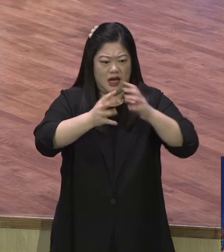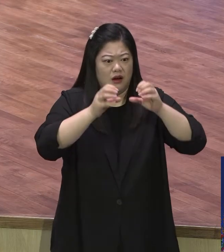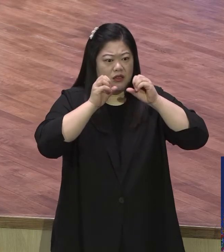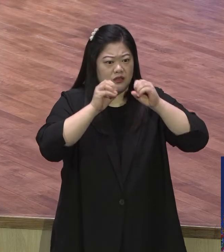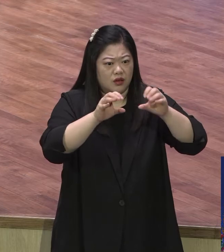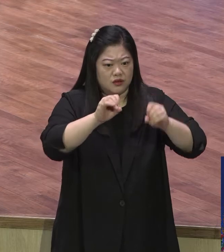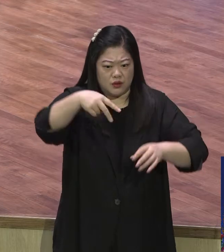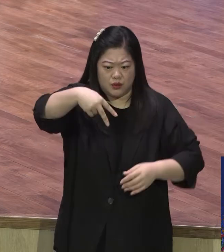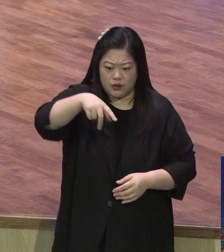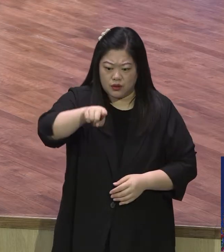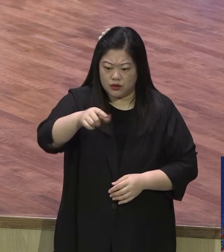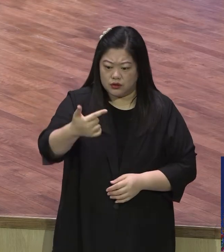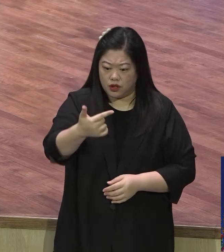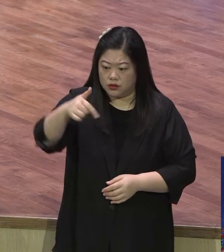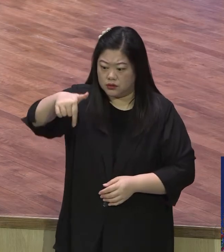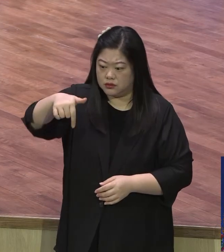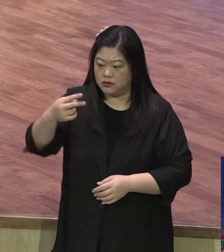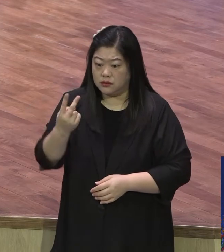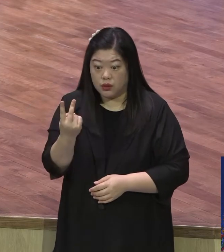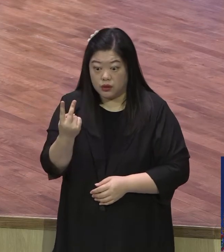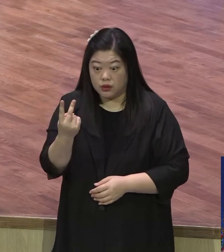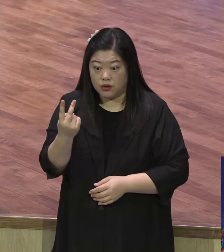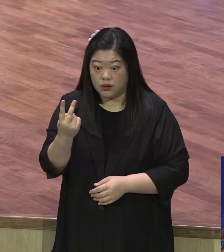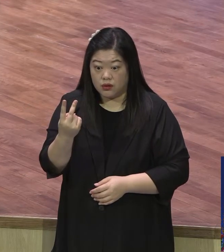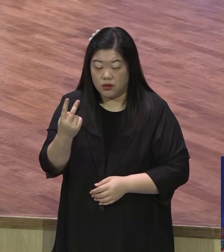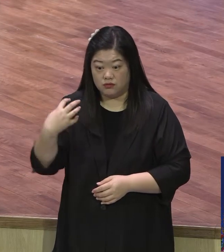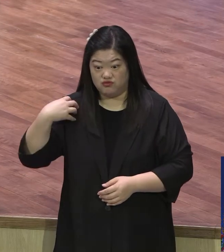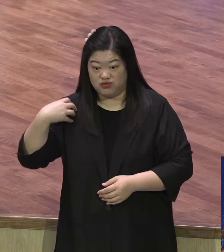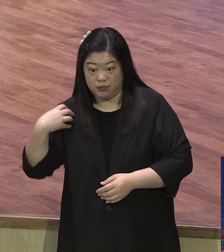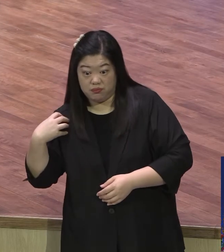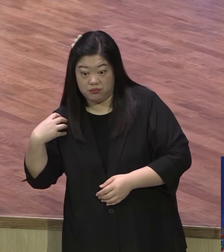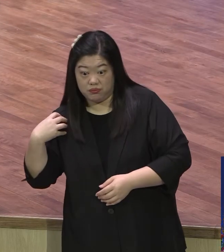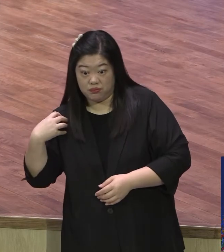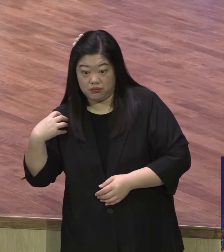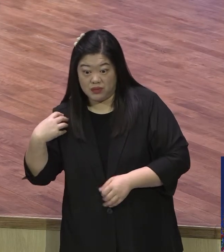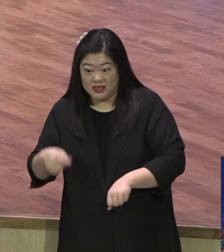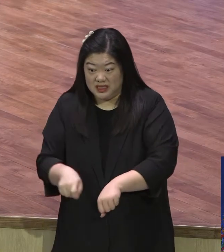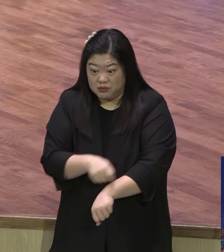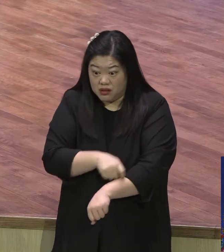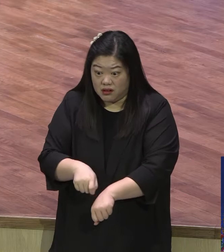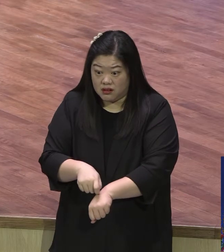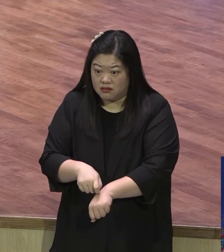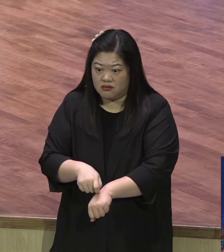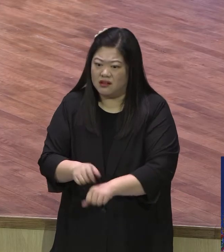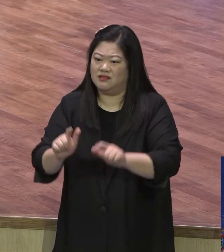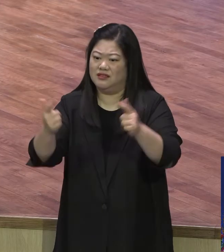화려한 것도 아니고 다른 특별한 사람이 아는 것이 아니라 성교는